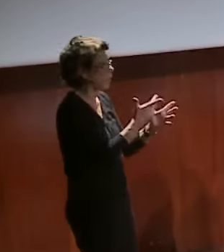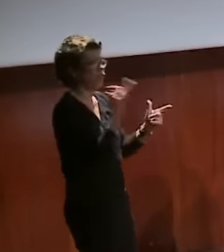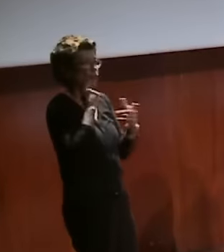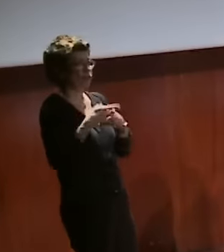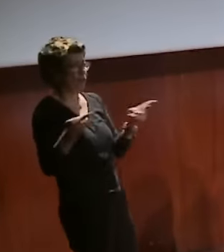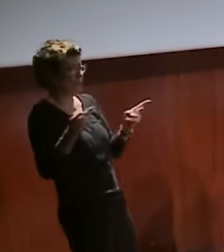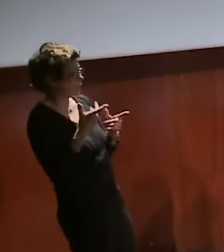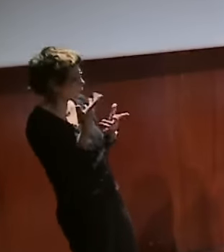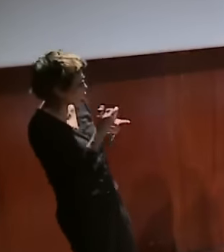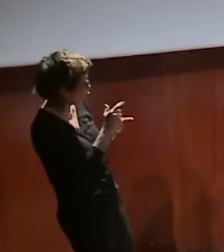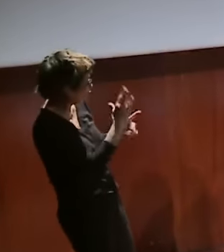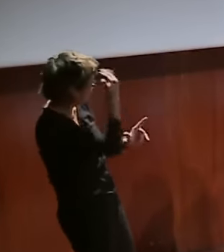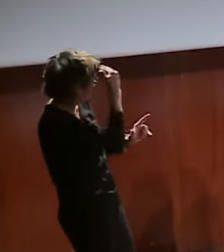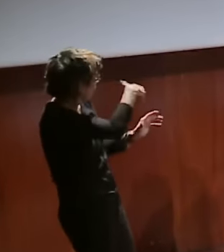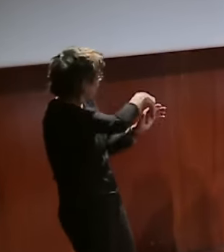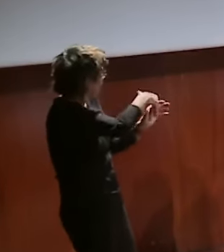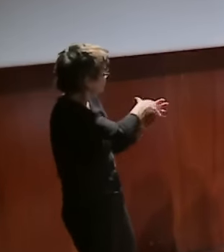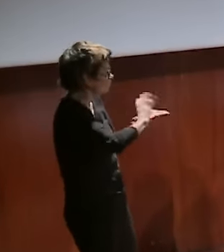public?